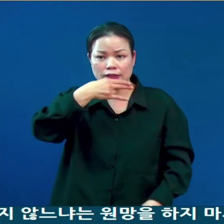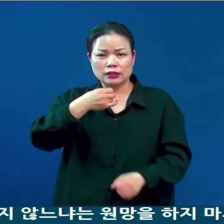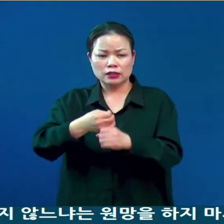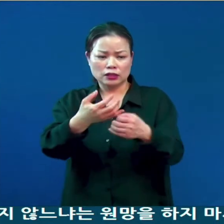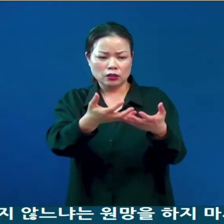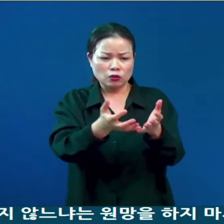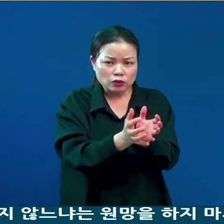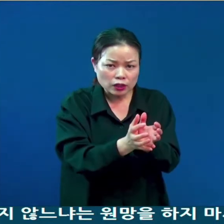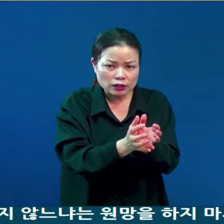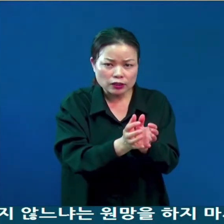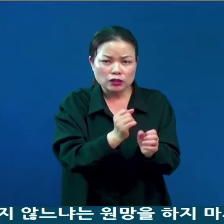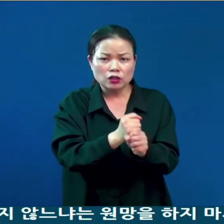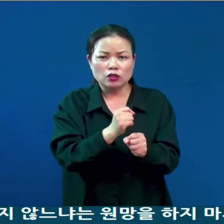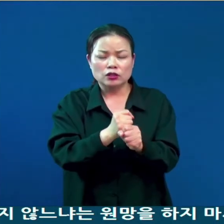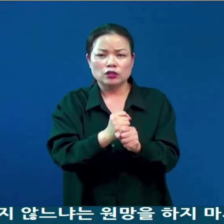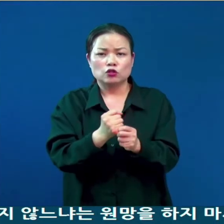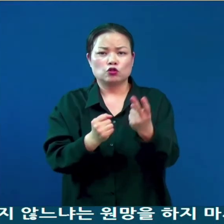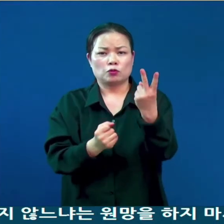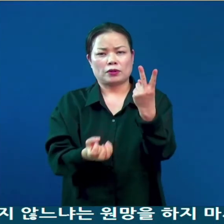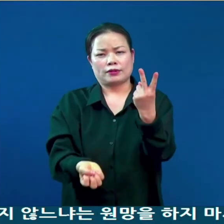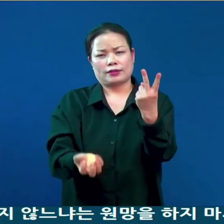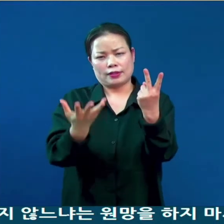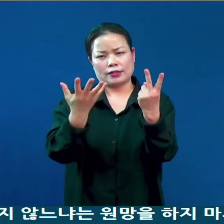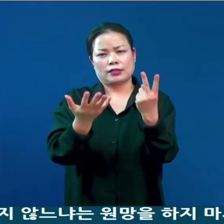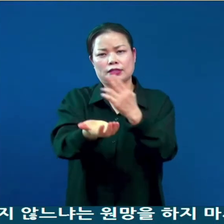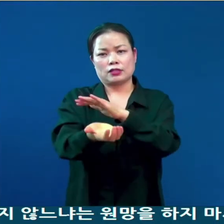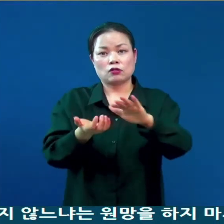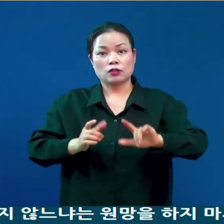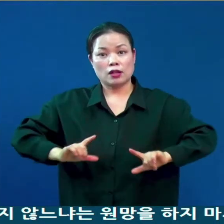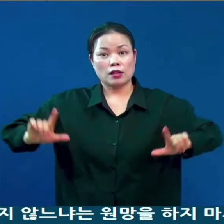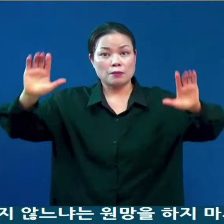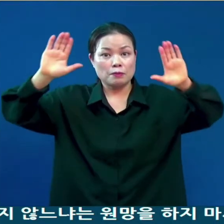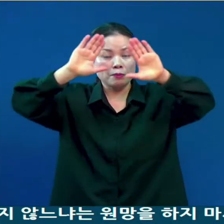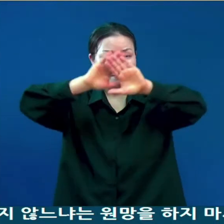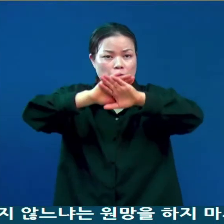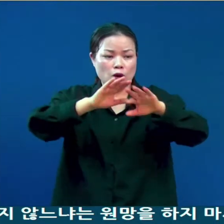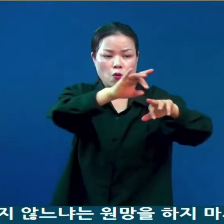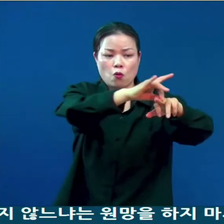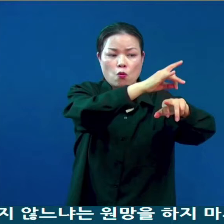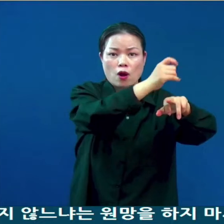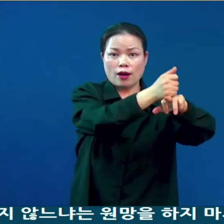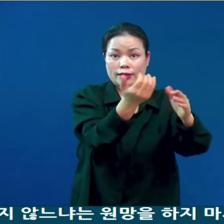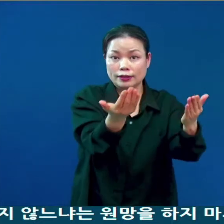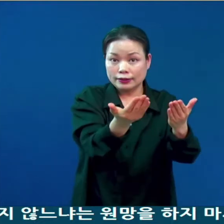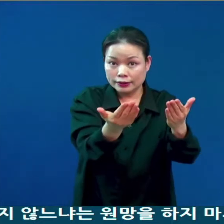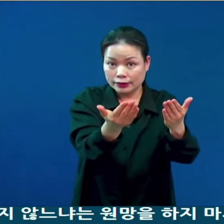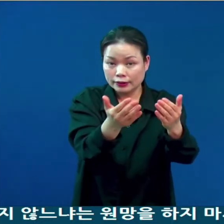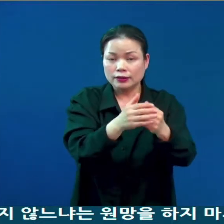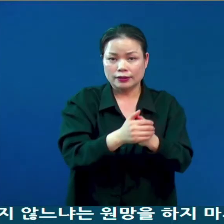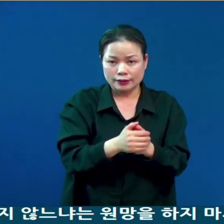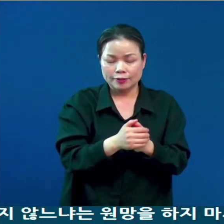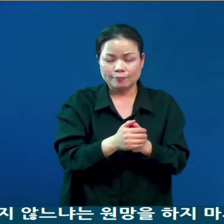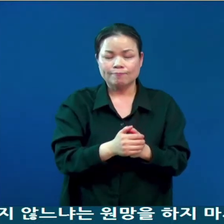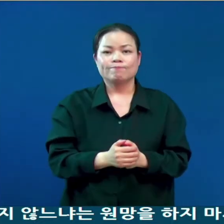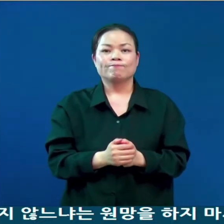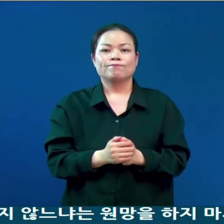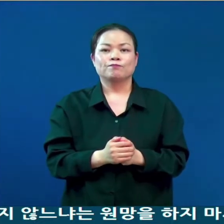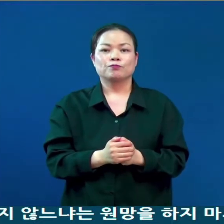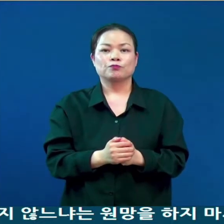위해서 탄원하기로 되어 있는 두 번째 잔치, 베풀어지기 전날 밤 아하수에로 왕의 그 사건을 이제 공적을 읽도록 하게